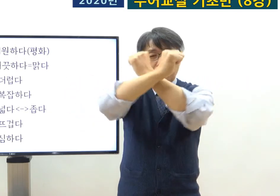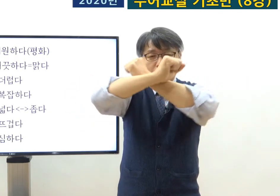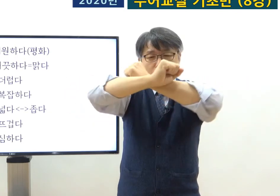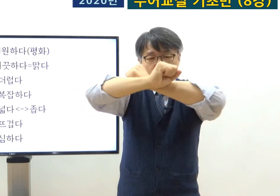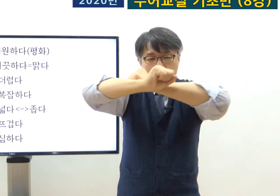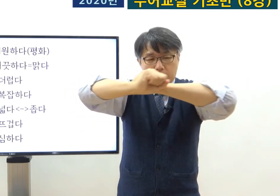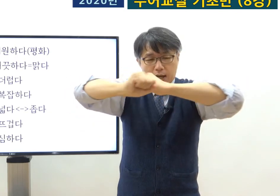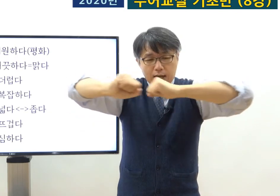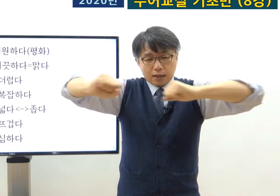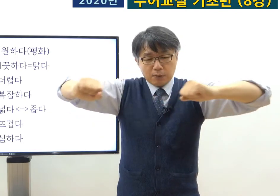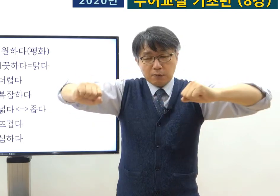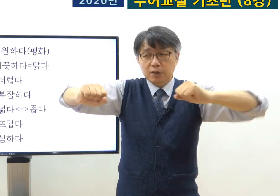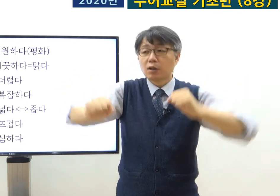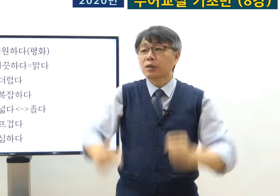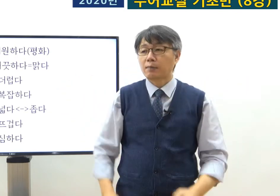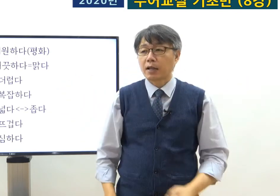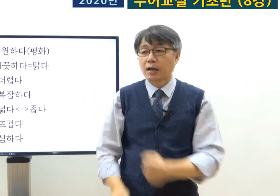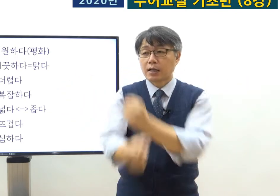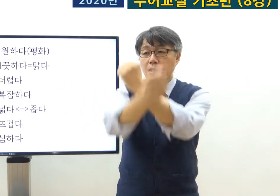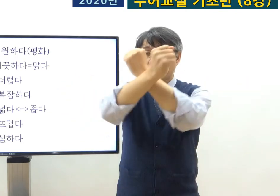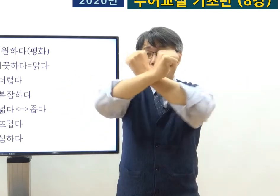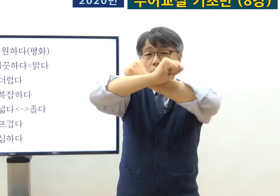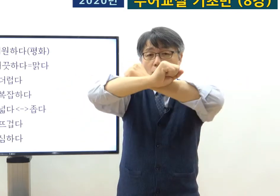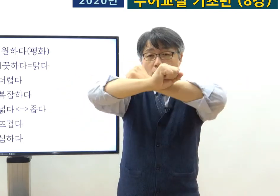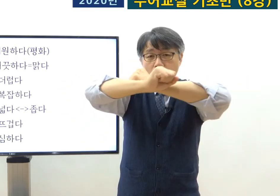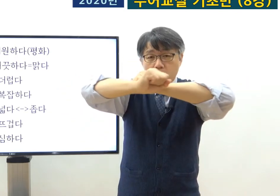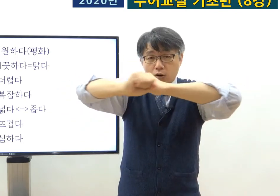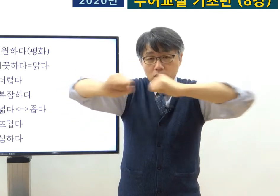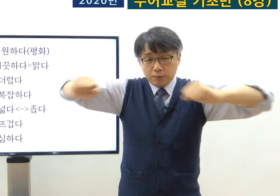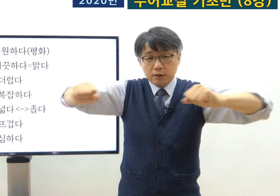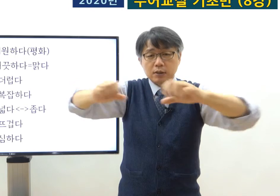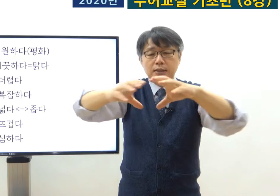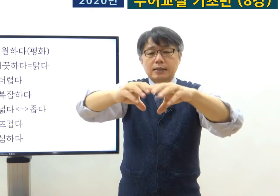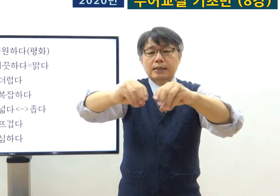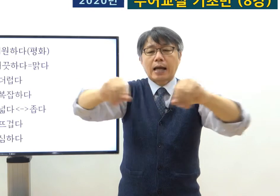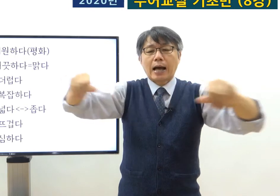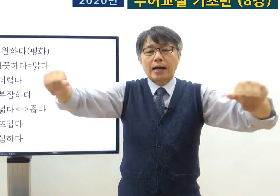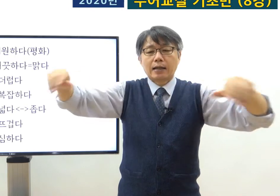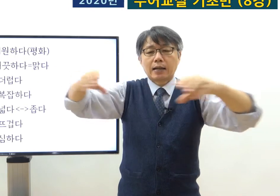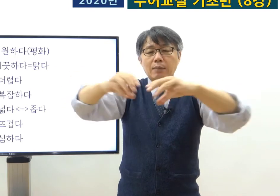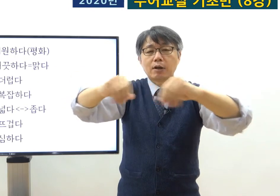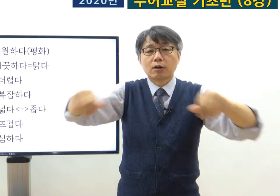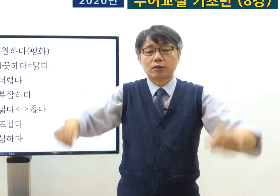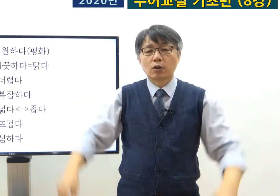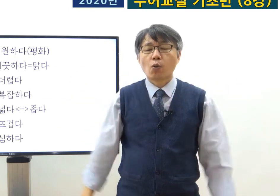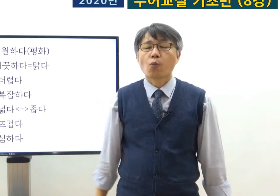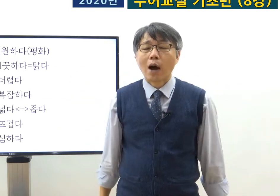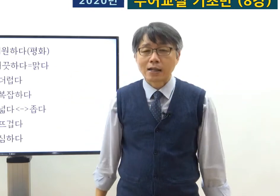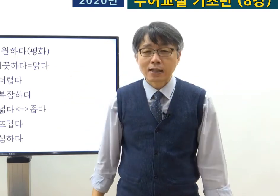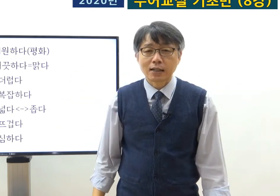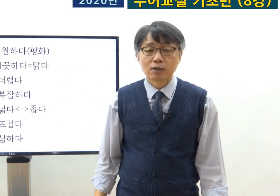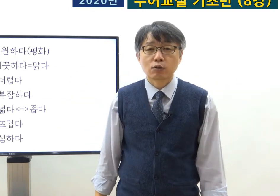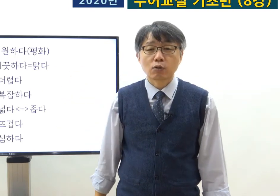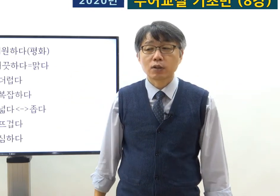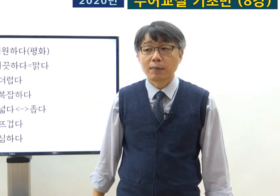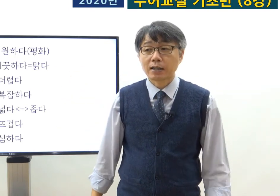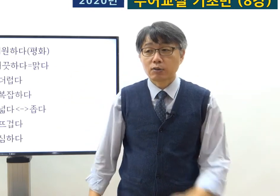옆으로 쫙 이렇게 펴면 넓답니다. 넓은 땅 하면 광야가 될 수도 있고 사막이 될 수